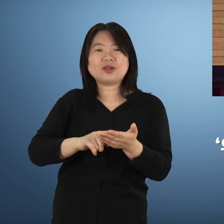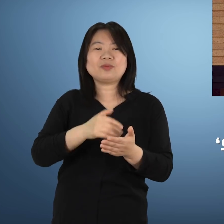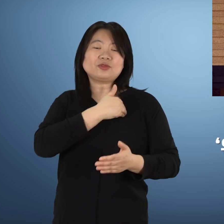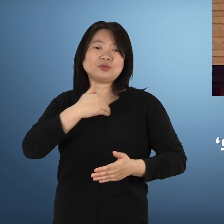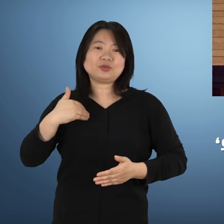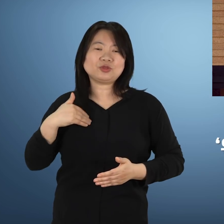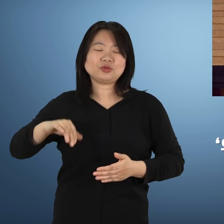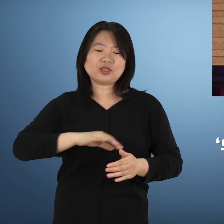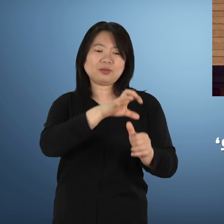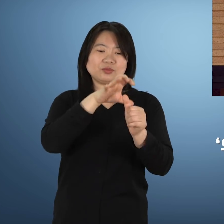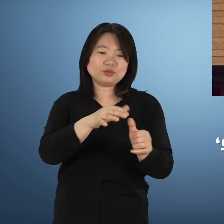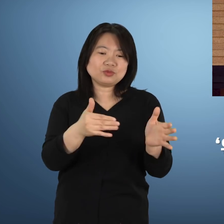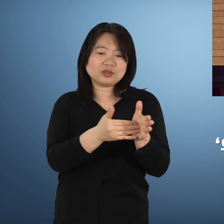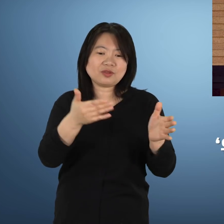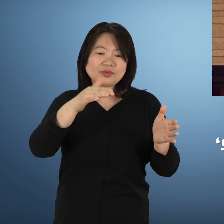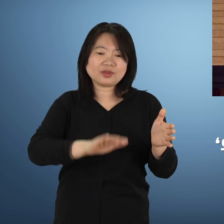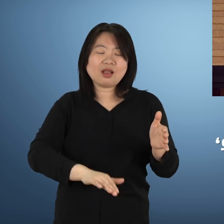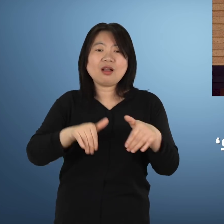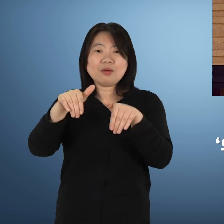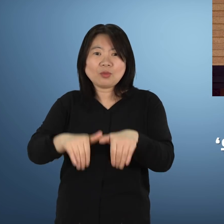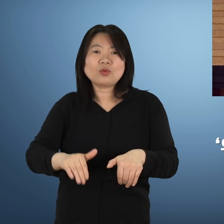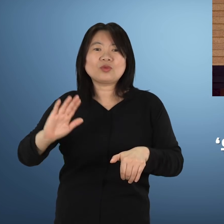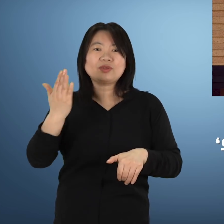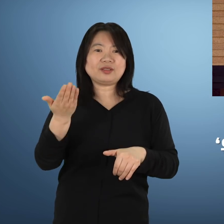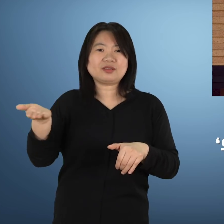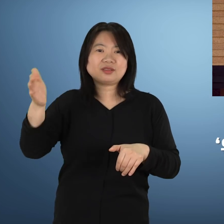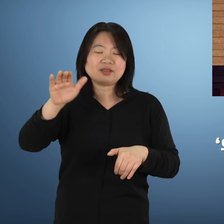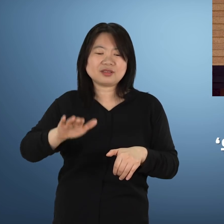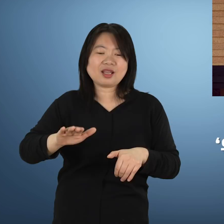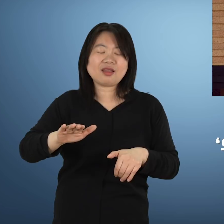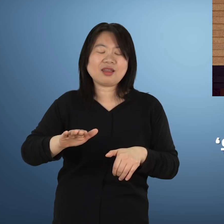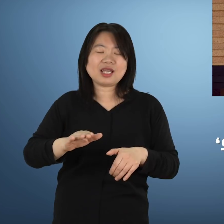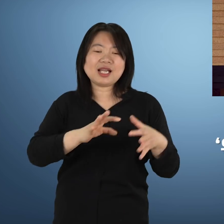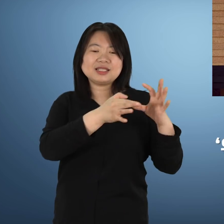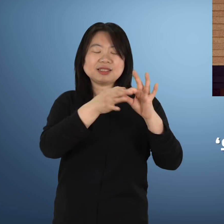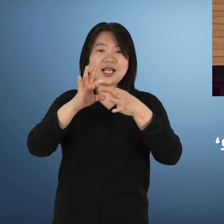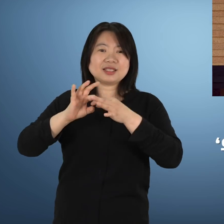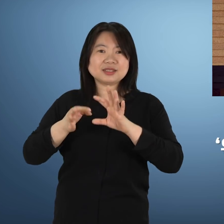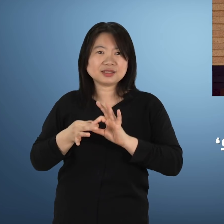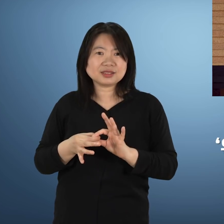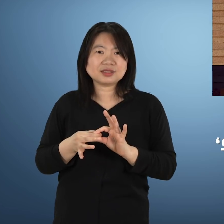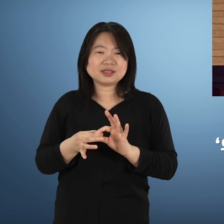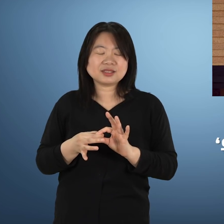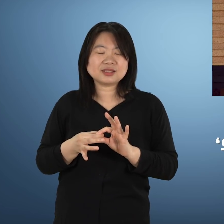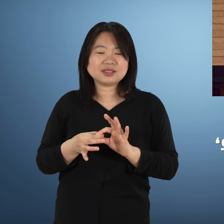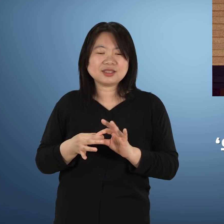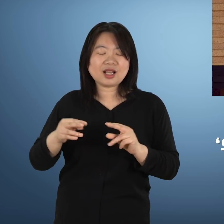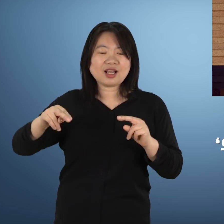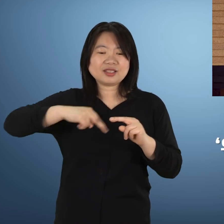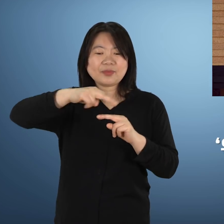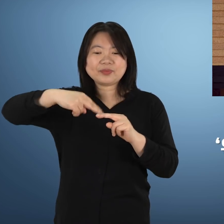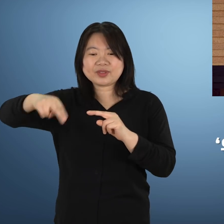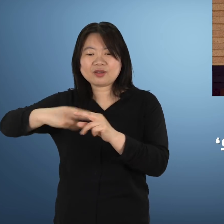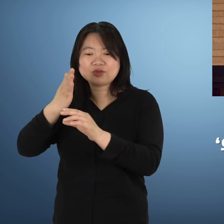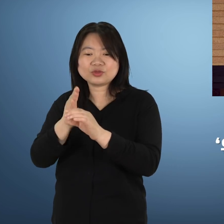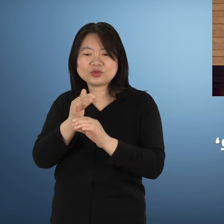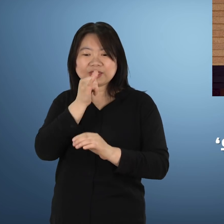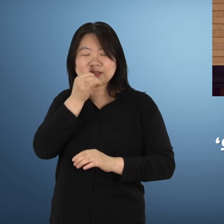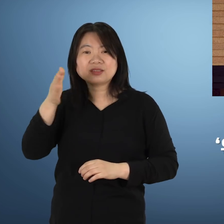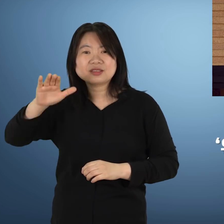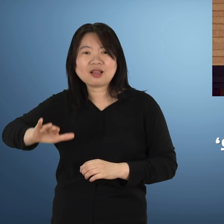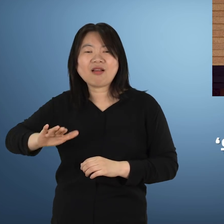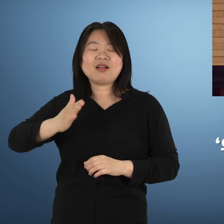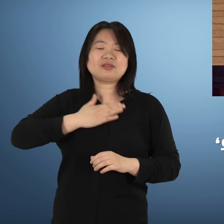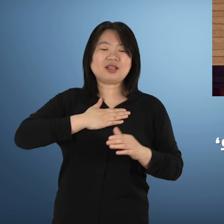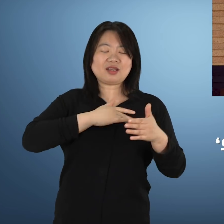우리가 묶였는데, 포로가 됐는데, 사슬에 칭칭 감겨 있는데